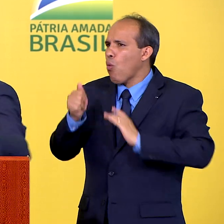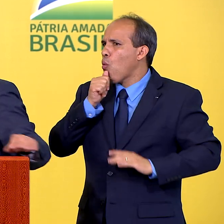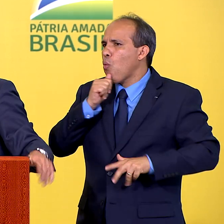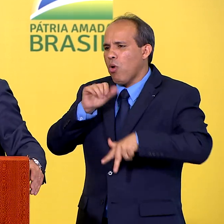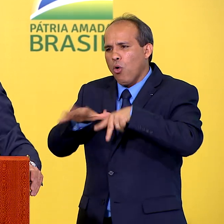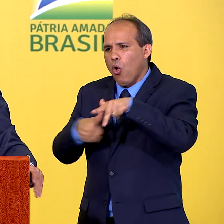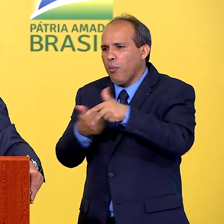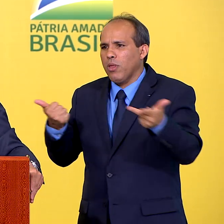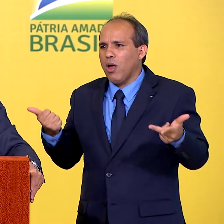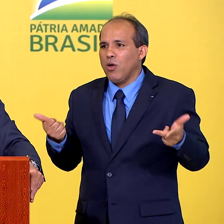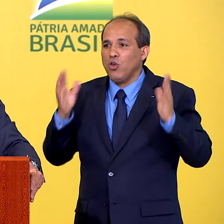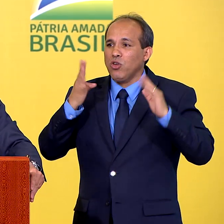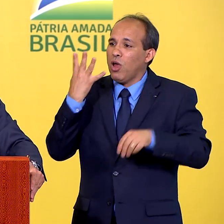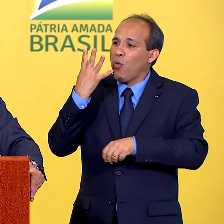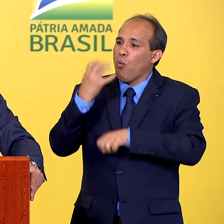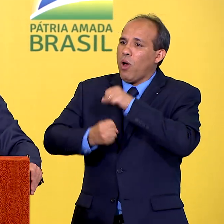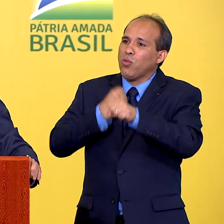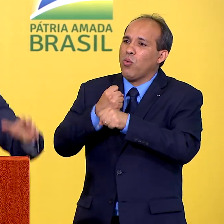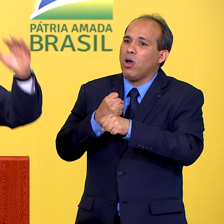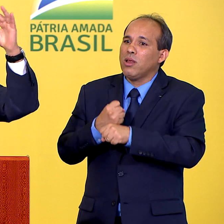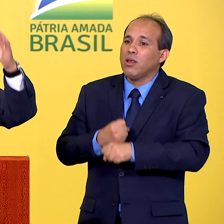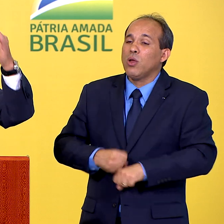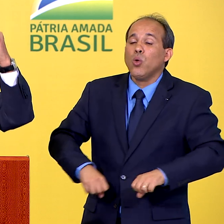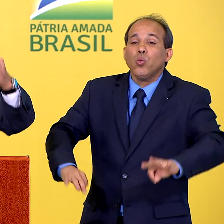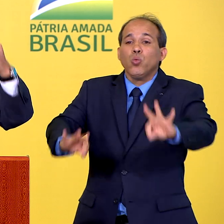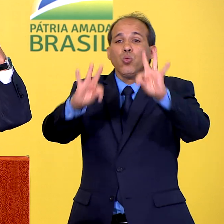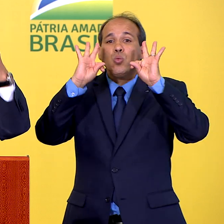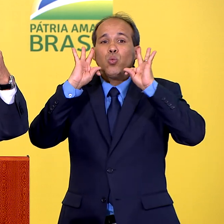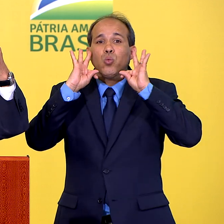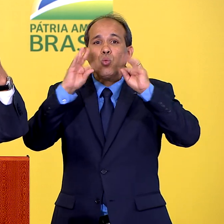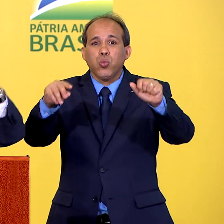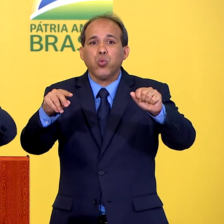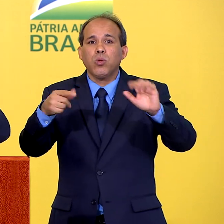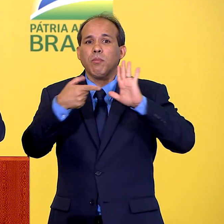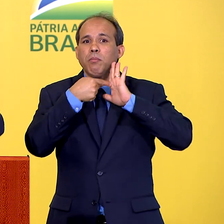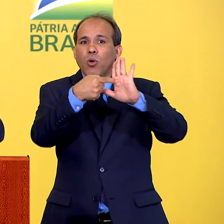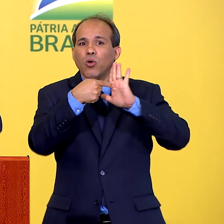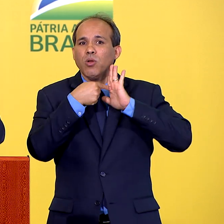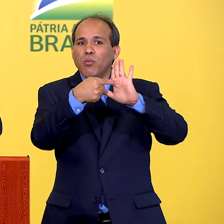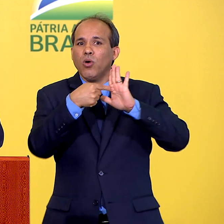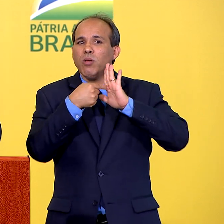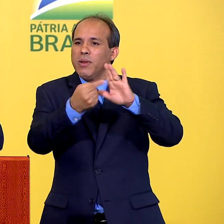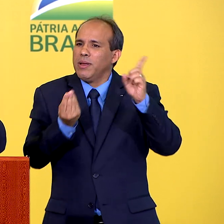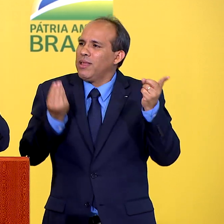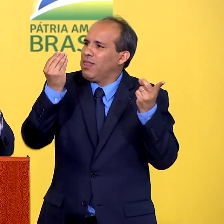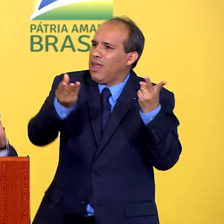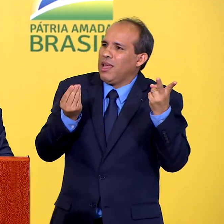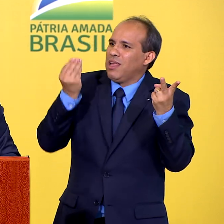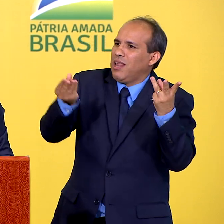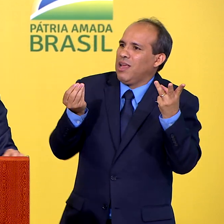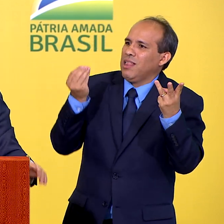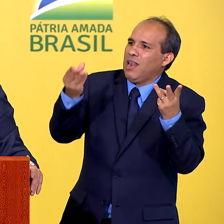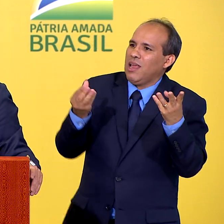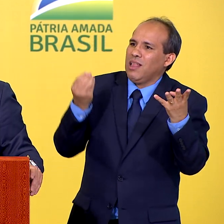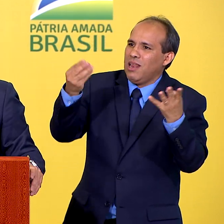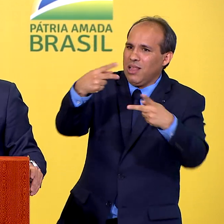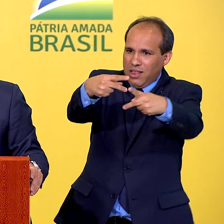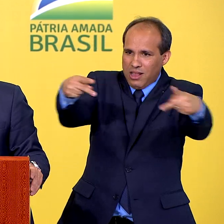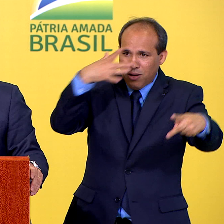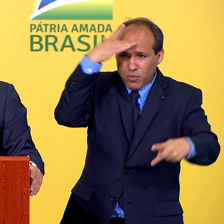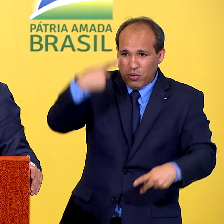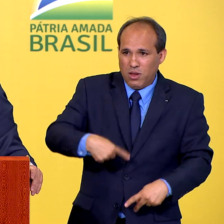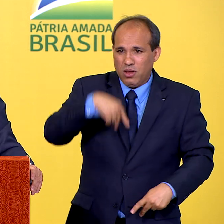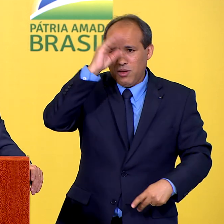corrupção. Entramos no quarto ano, onde tudo que nós economizamos é entregue para as pessoas do Brasil.